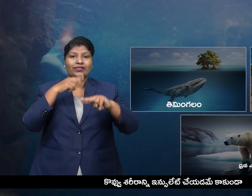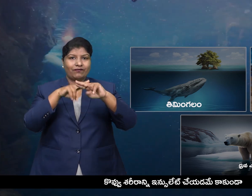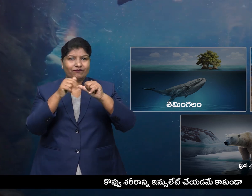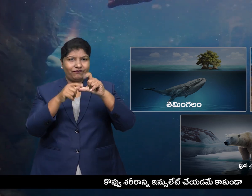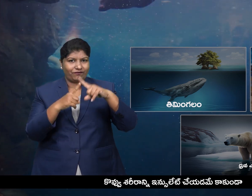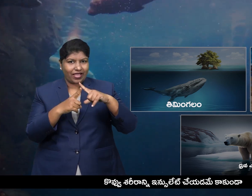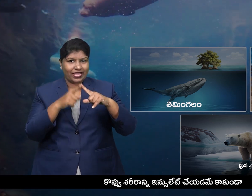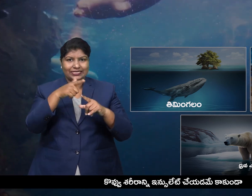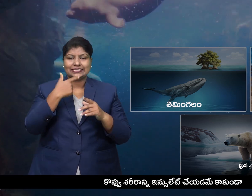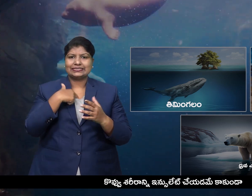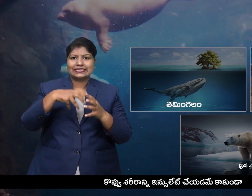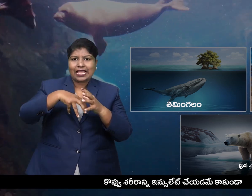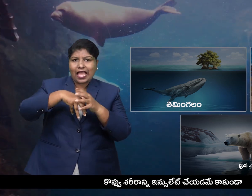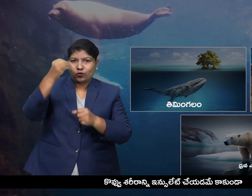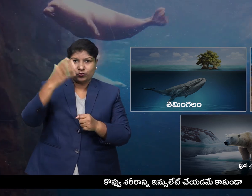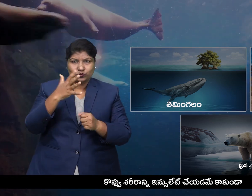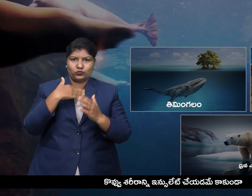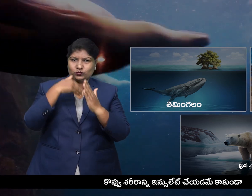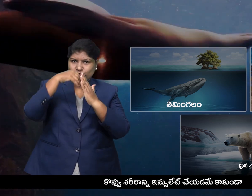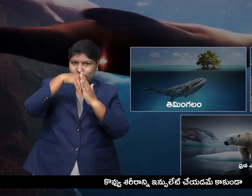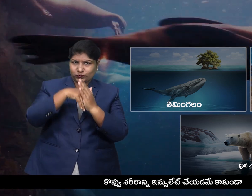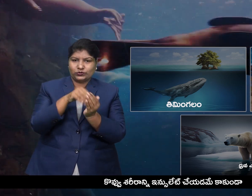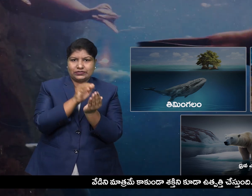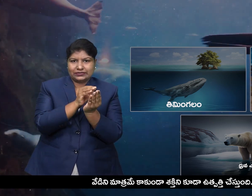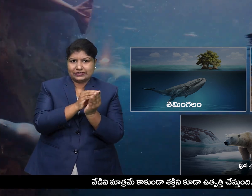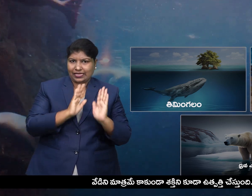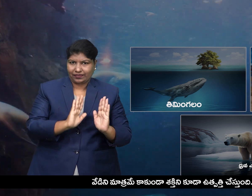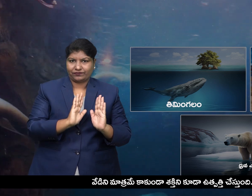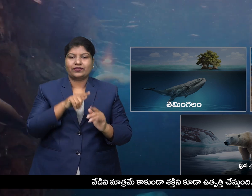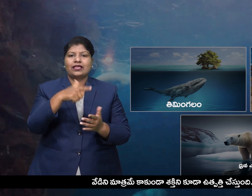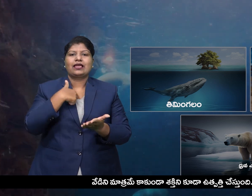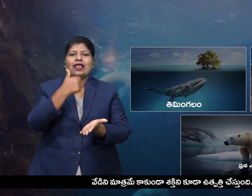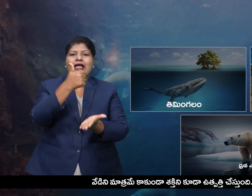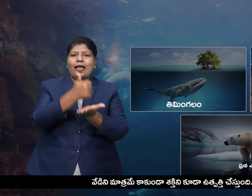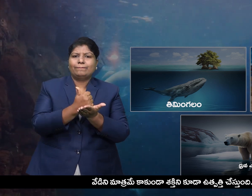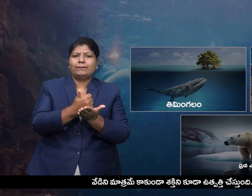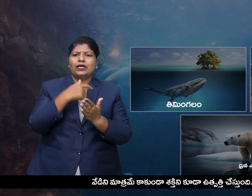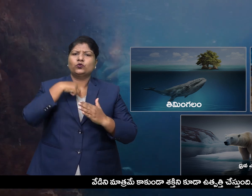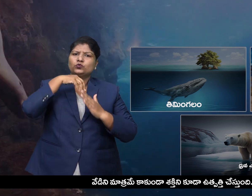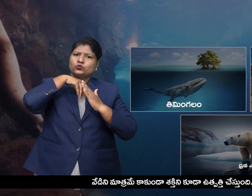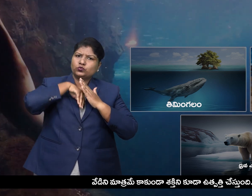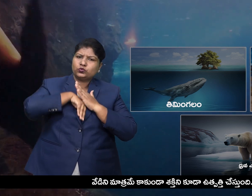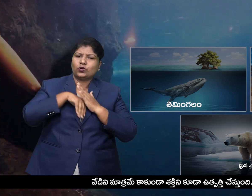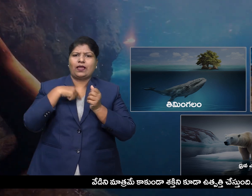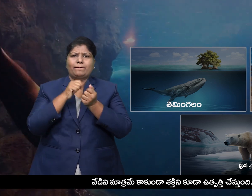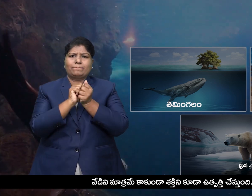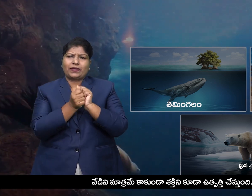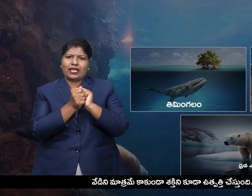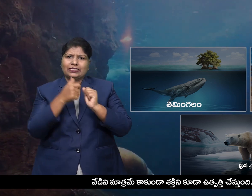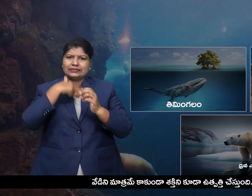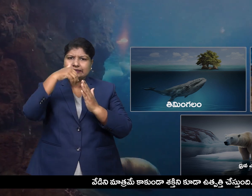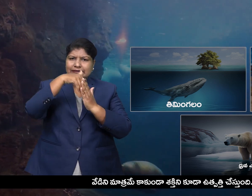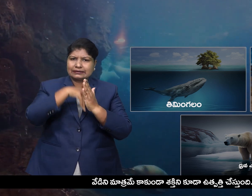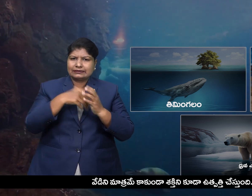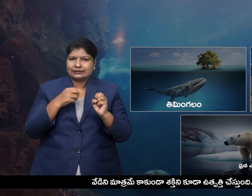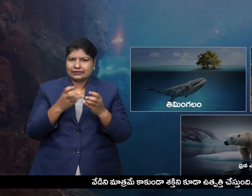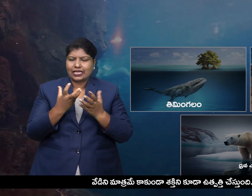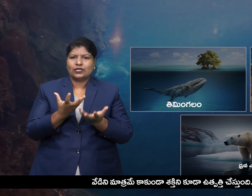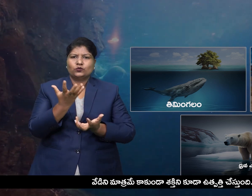కొవ్వు శరీరాన్ని ఇన్సులేట్ చేయడమే కాకుండా వేడిని మాత్రమే కాకుండా శక్తిని కూడా ఉత్పత్తి